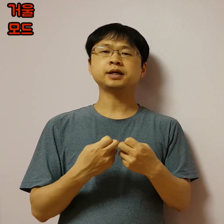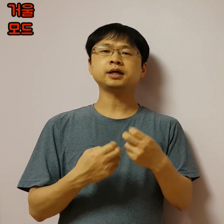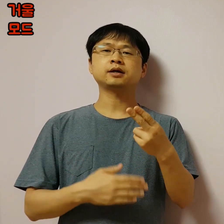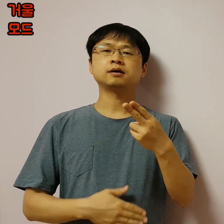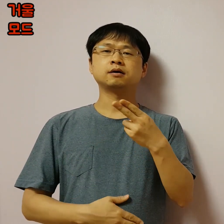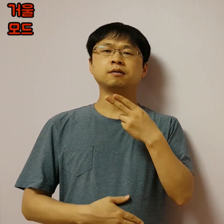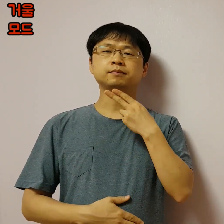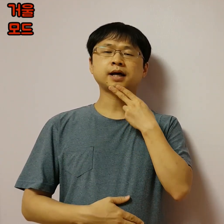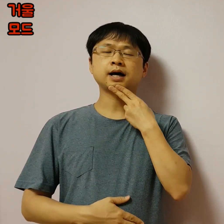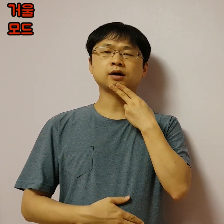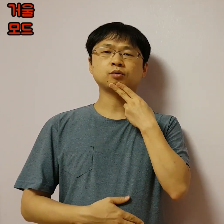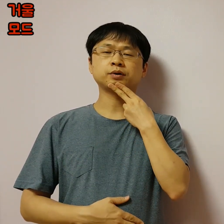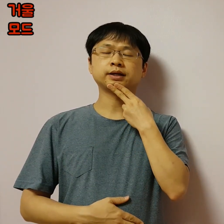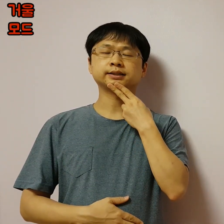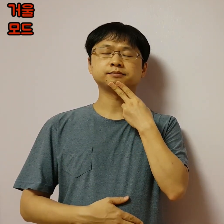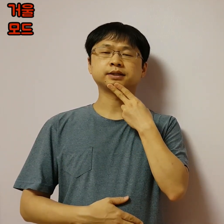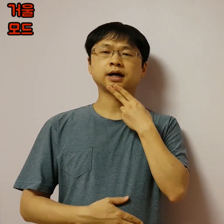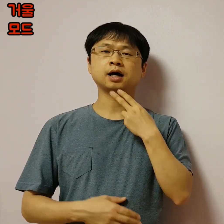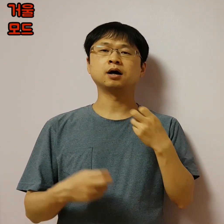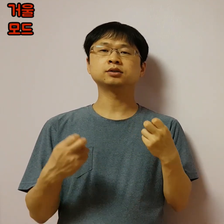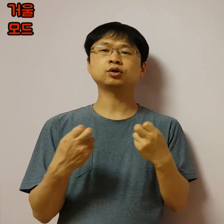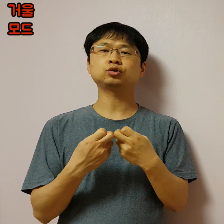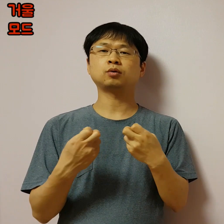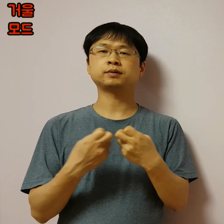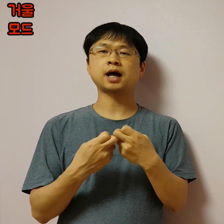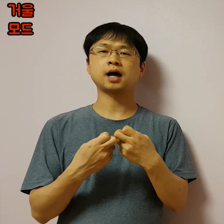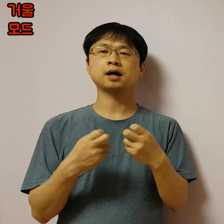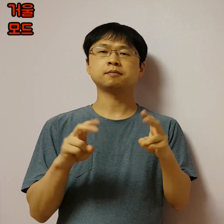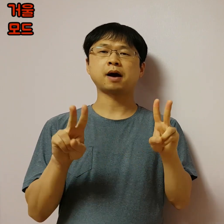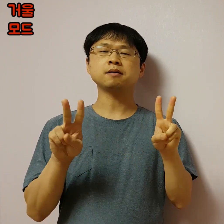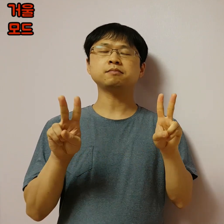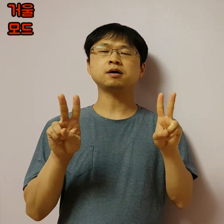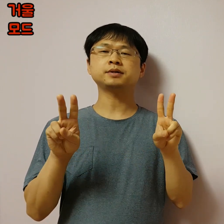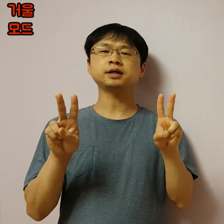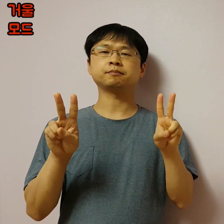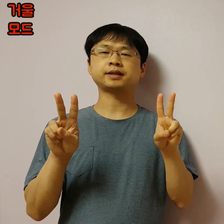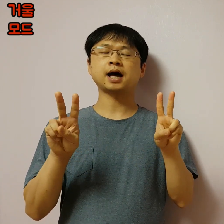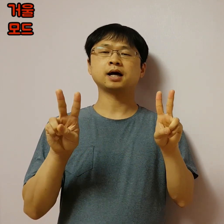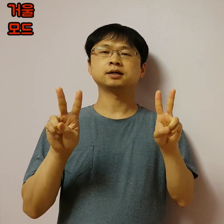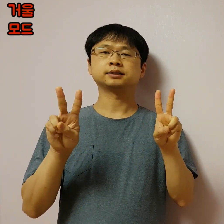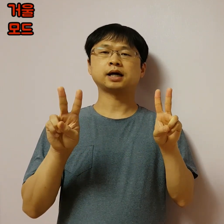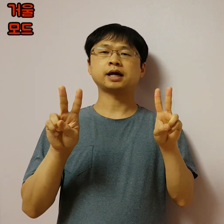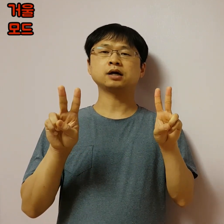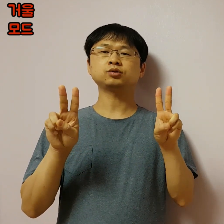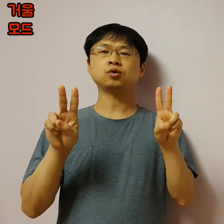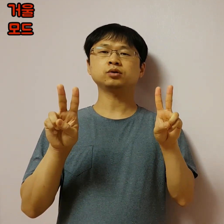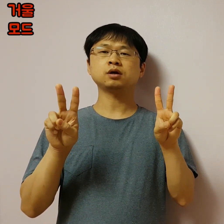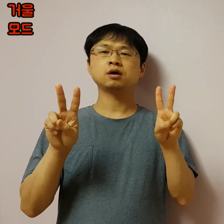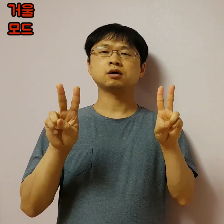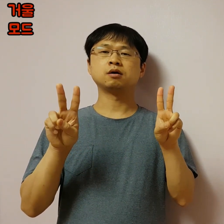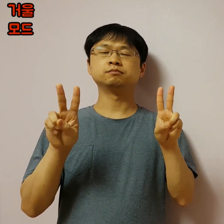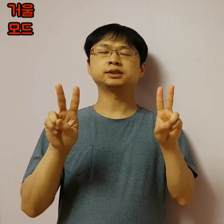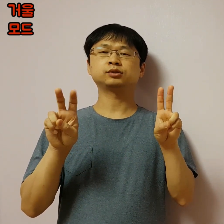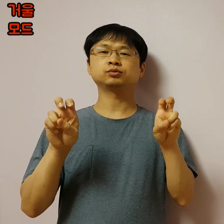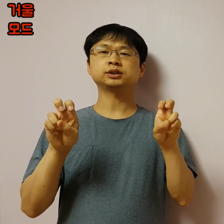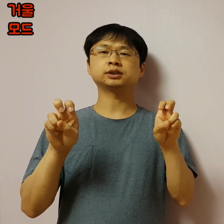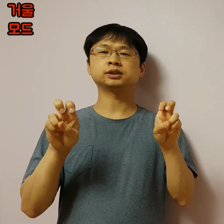방법이 없다라고 표현하였습니다. 어쩔 수 없다. 방법이 없다. 자, 양손 검지